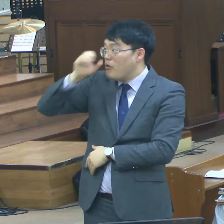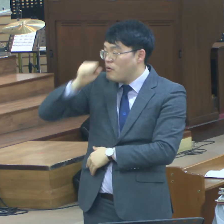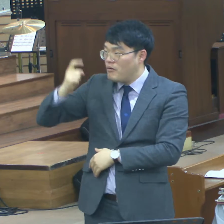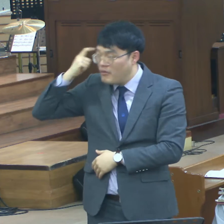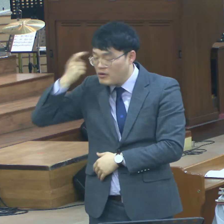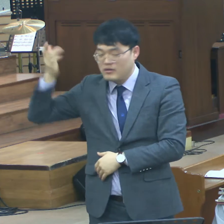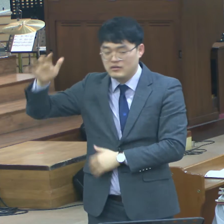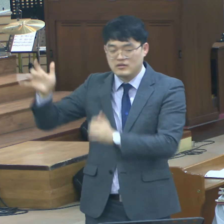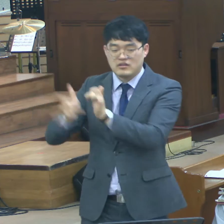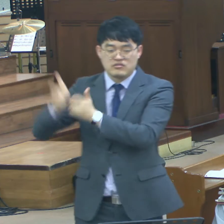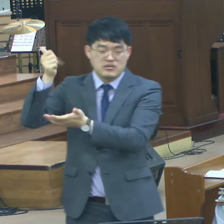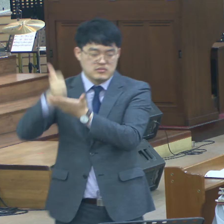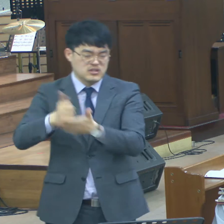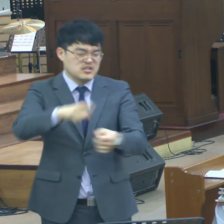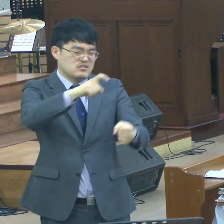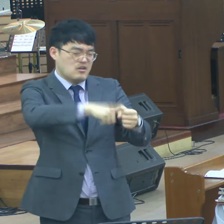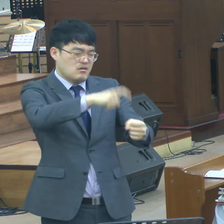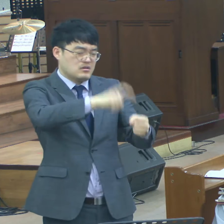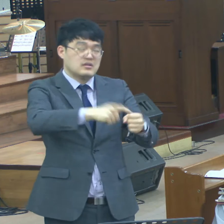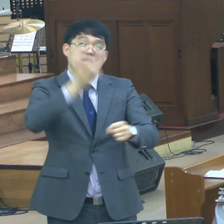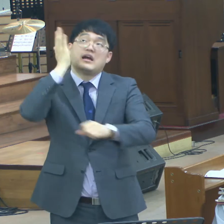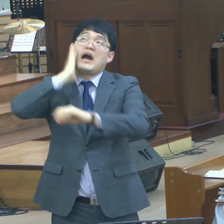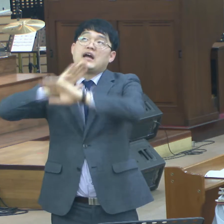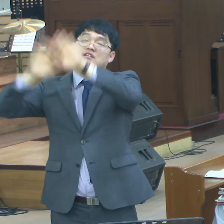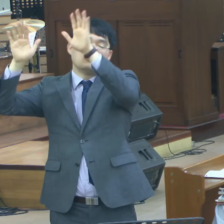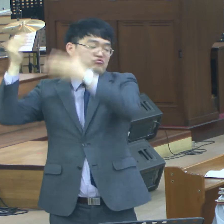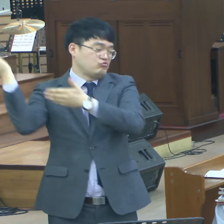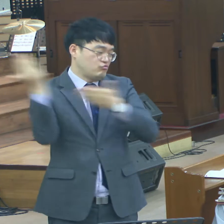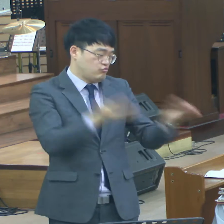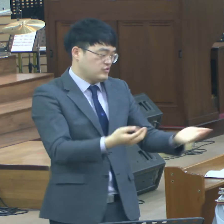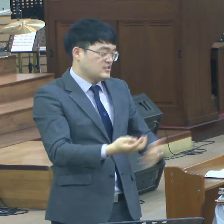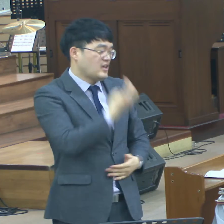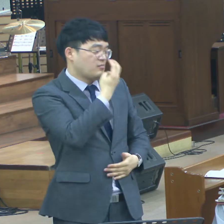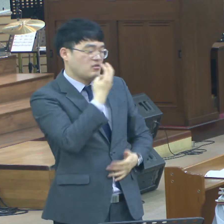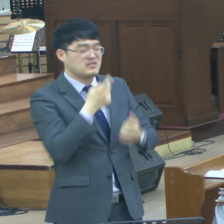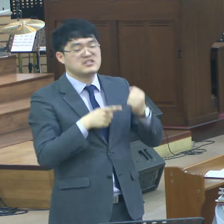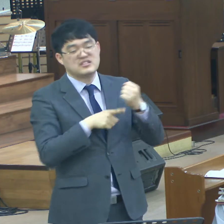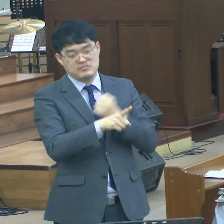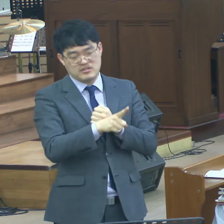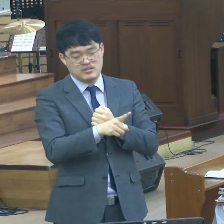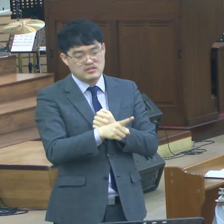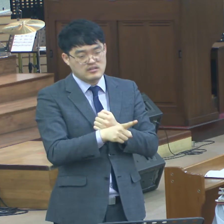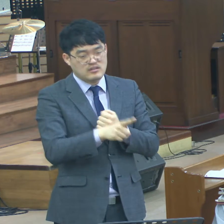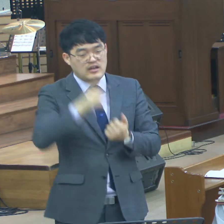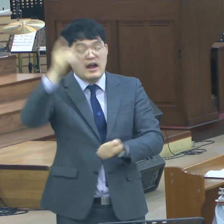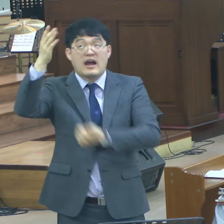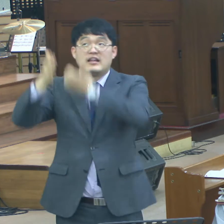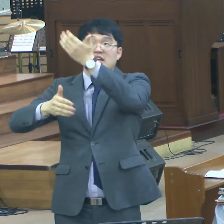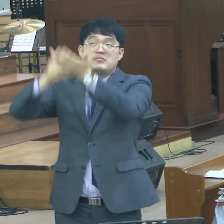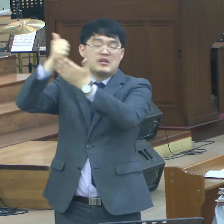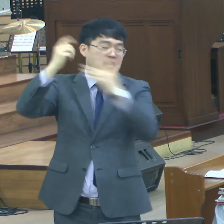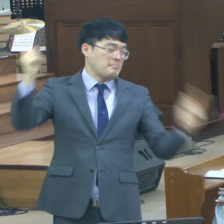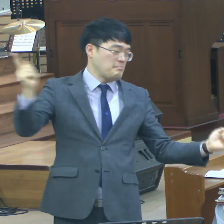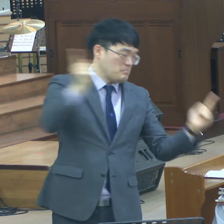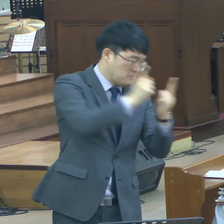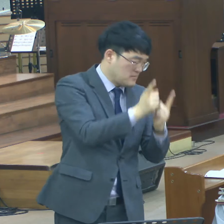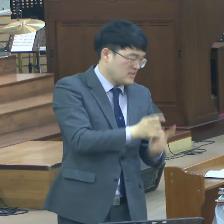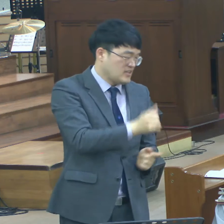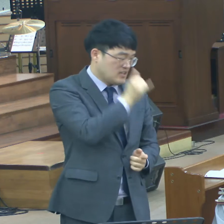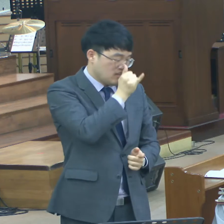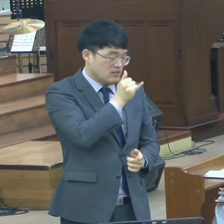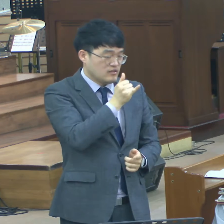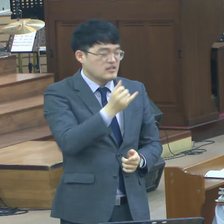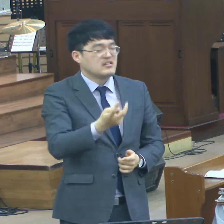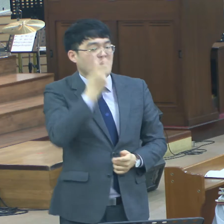떡은 하늘에서 내리는 생명으로 우리의 영적인 생명이 하나님을 만날 수 있다고 하는 어떤 영적인 의미가 그 속에